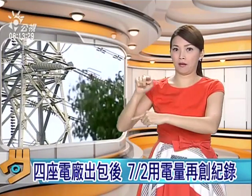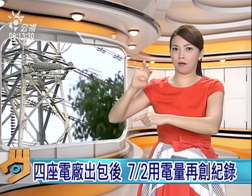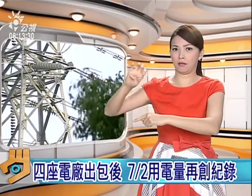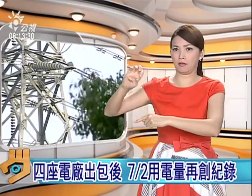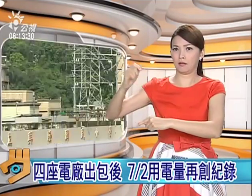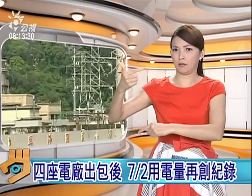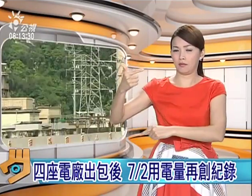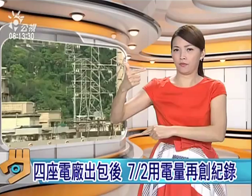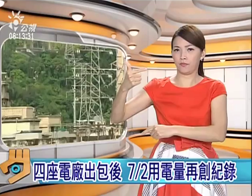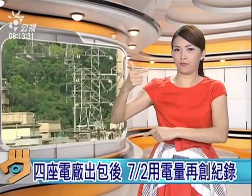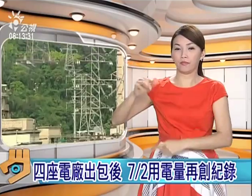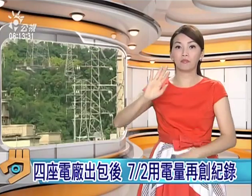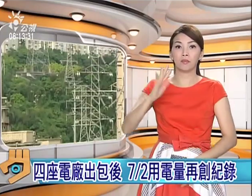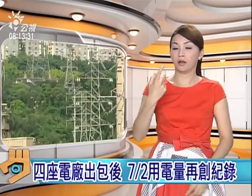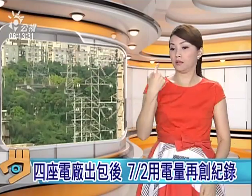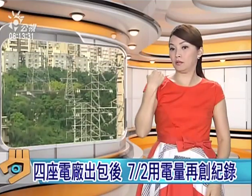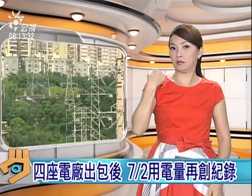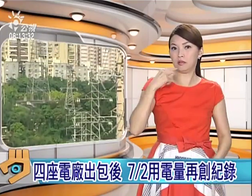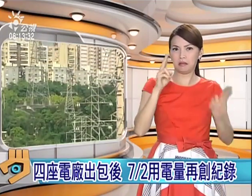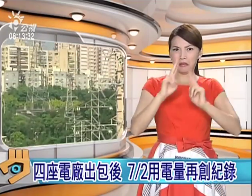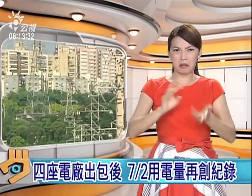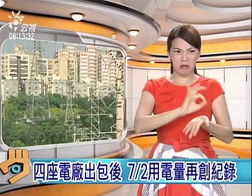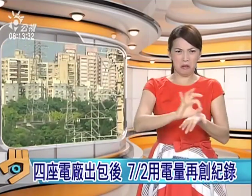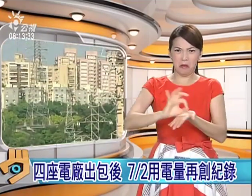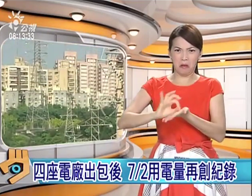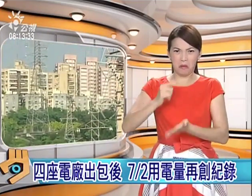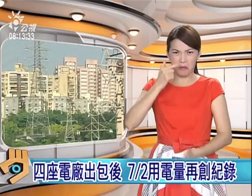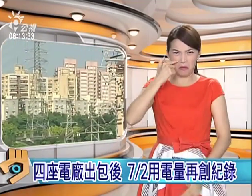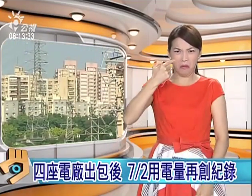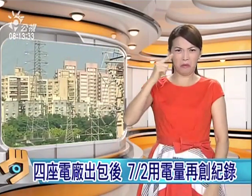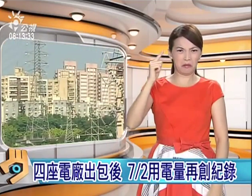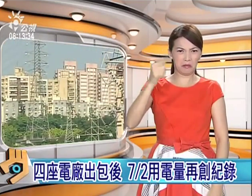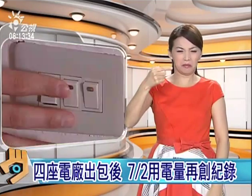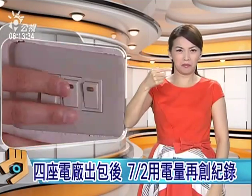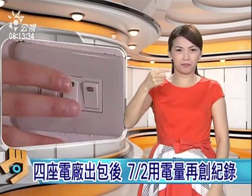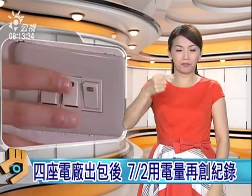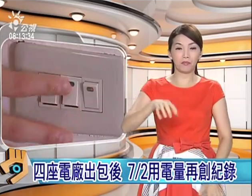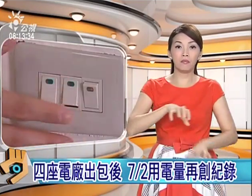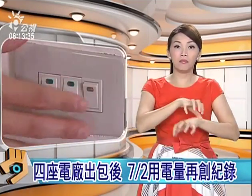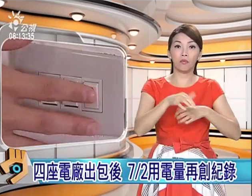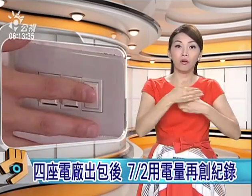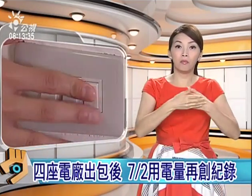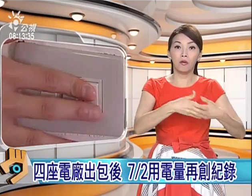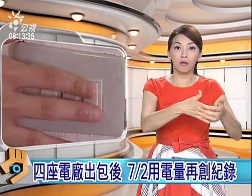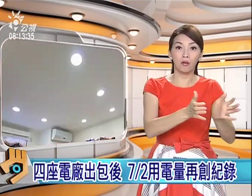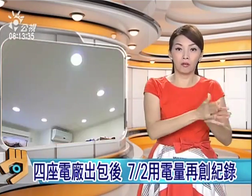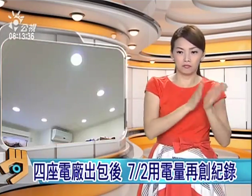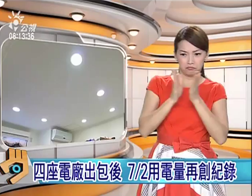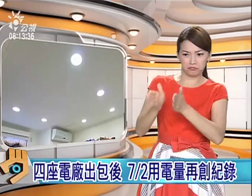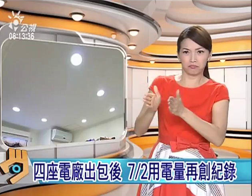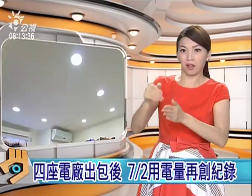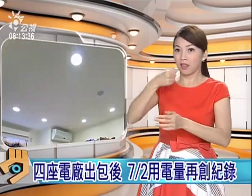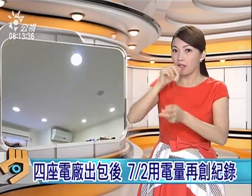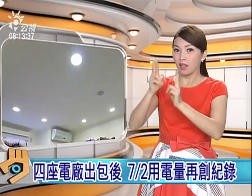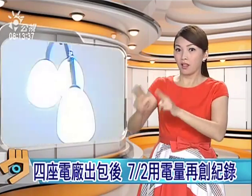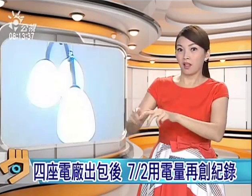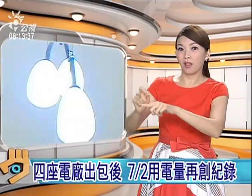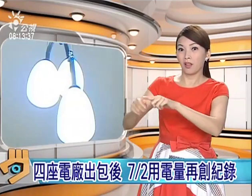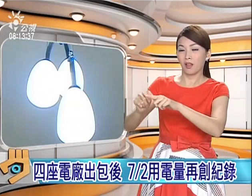下2.46%，结果昨天用电量继续爆量，创历史新高。环